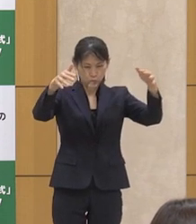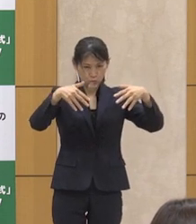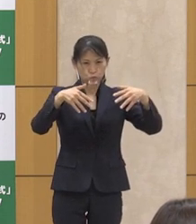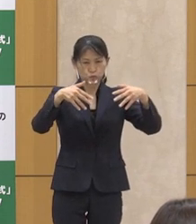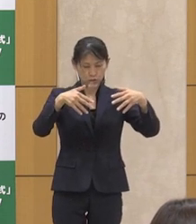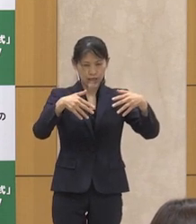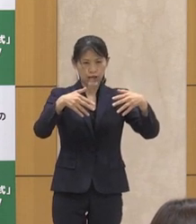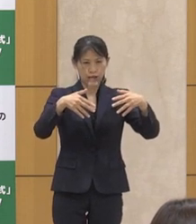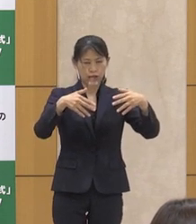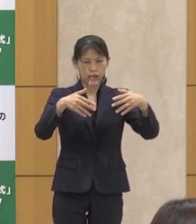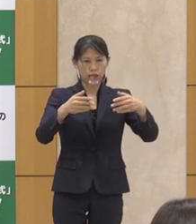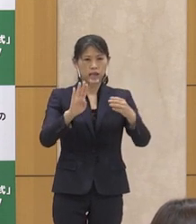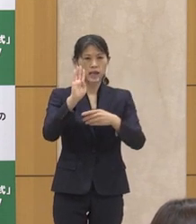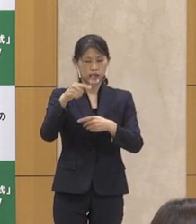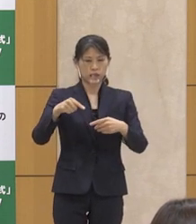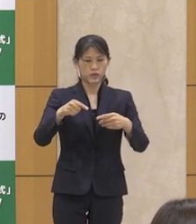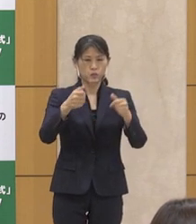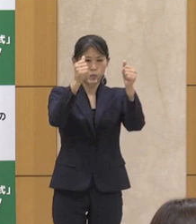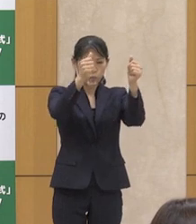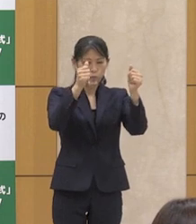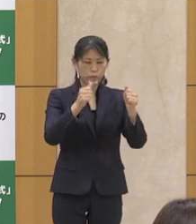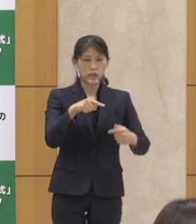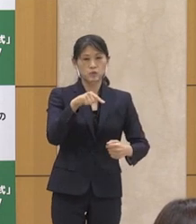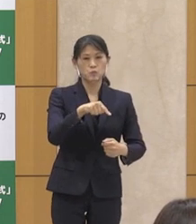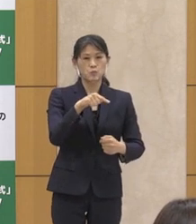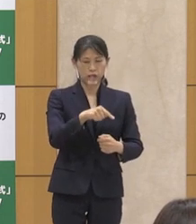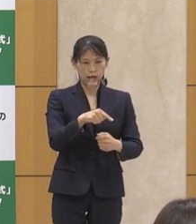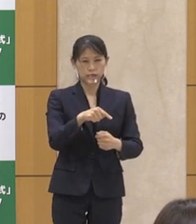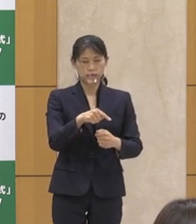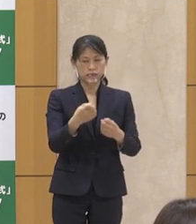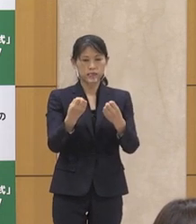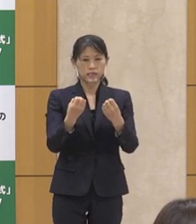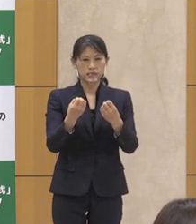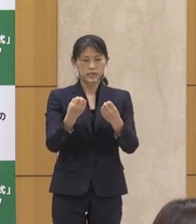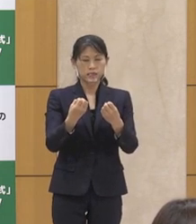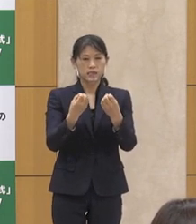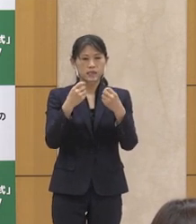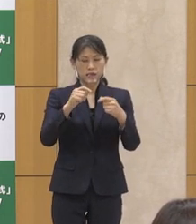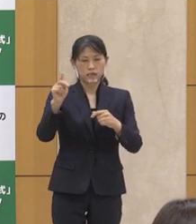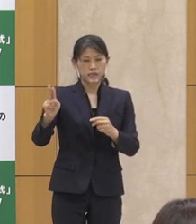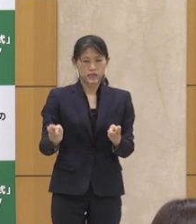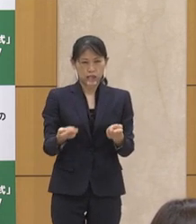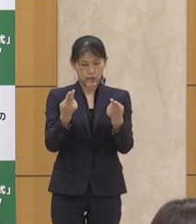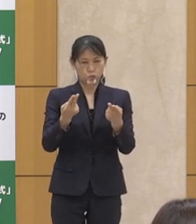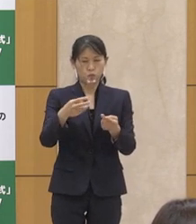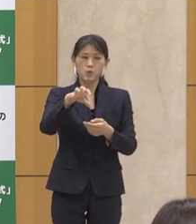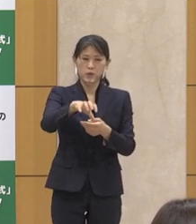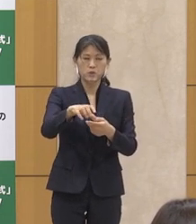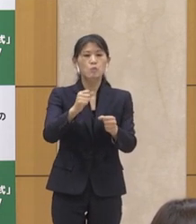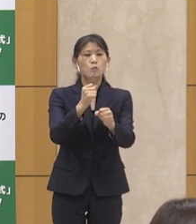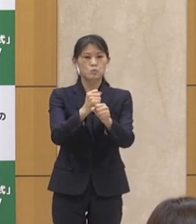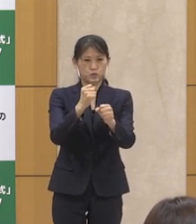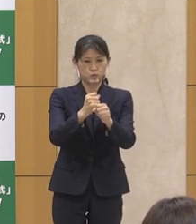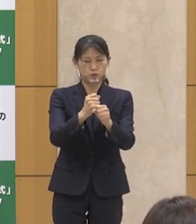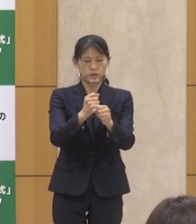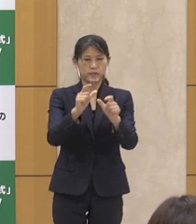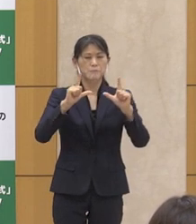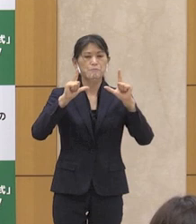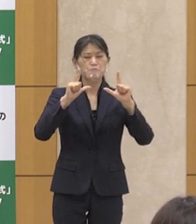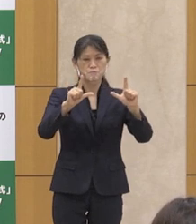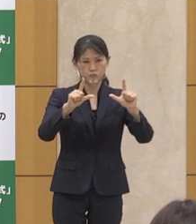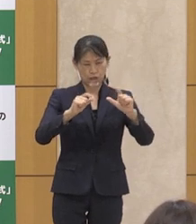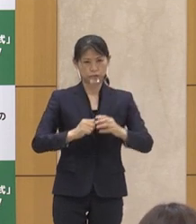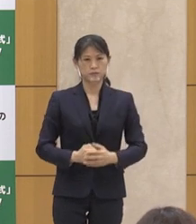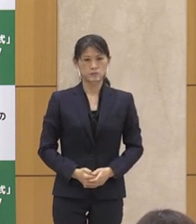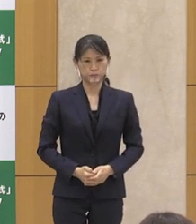用ページを作成して掲載することとしております。また県庁東館正面玄関にノーコロナ